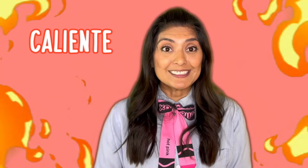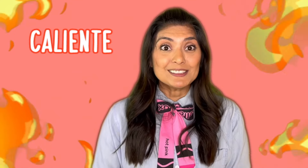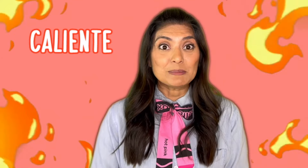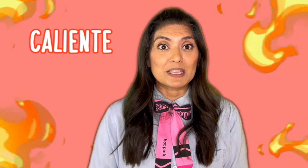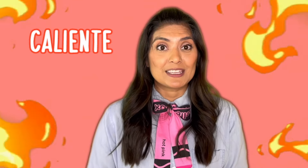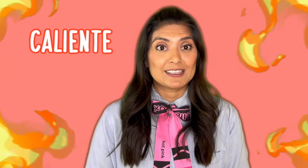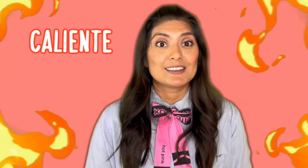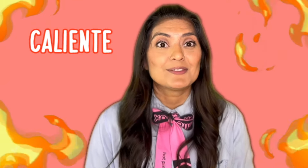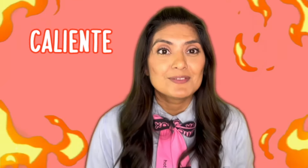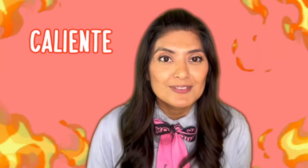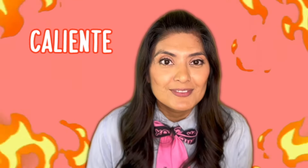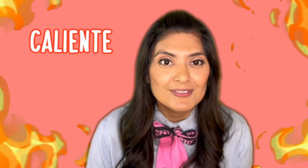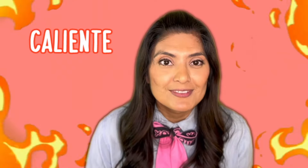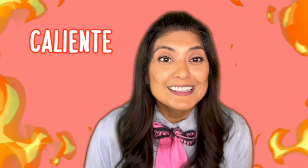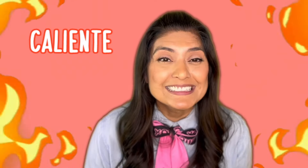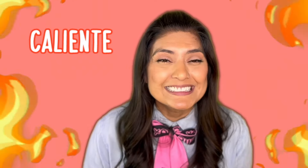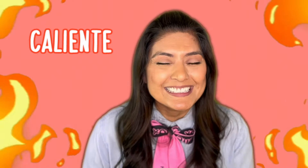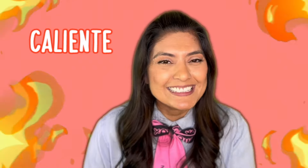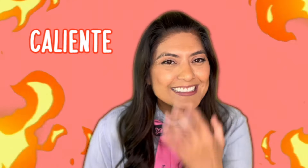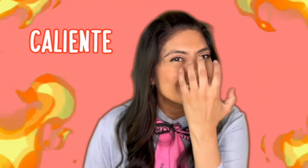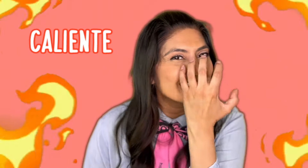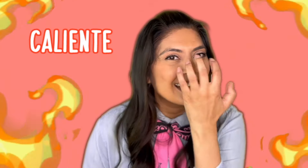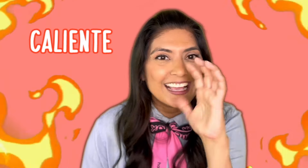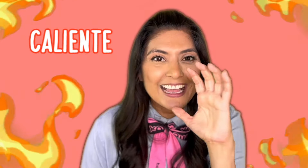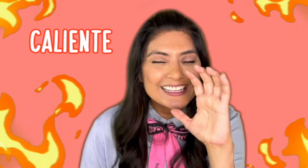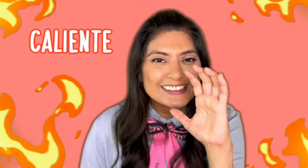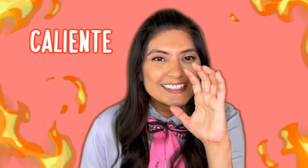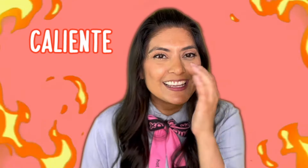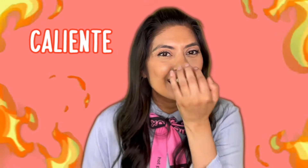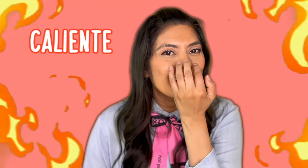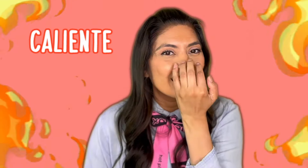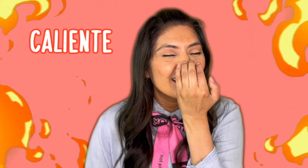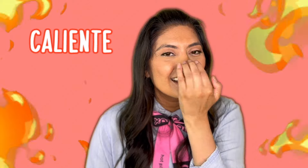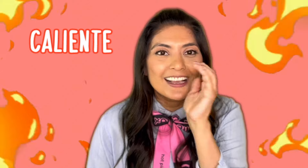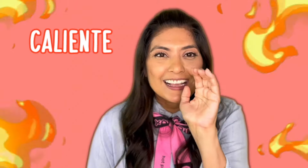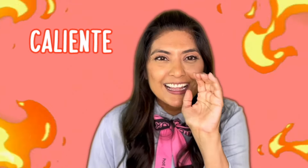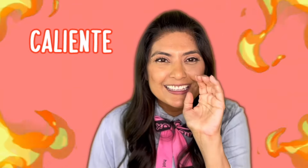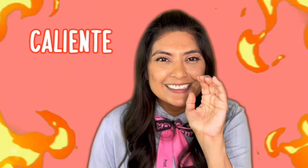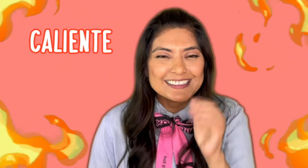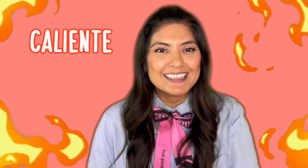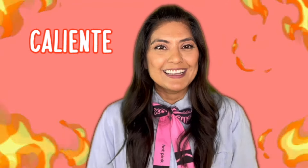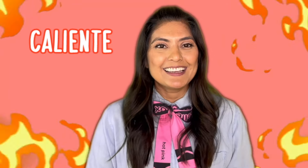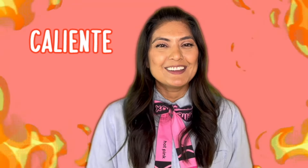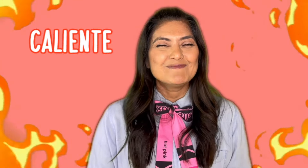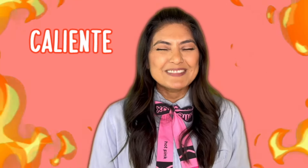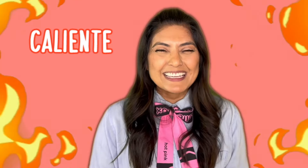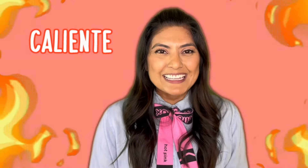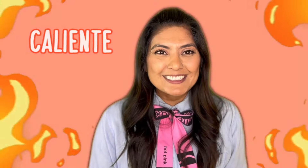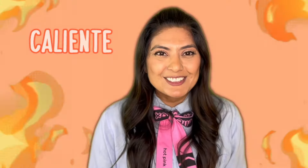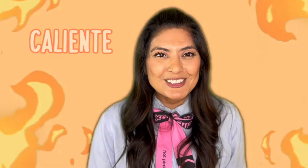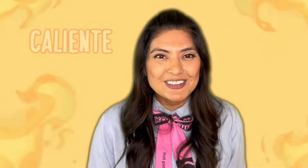Enséñame. Sí, caliente, caliente. Bien hecho.